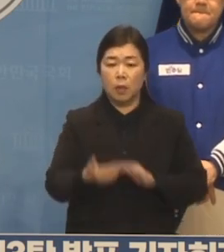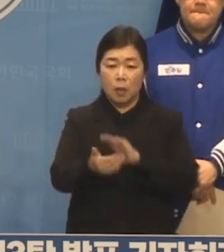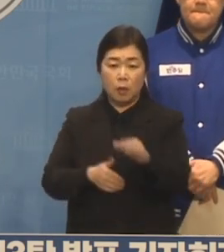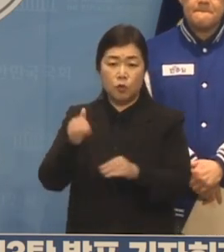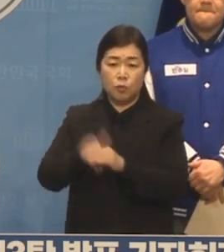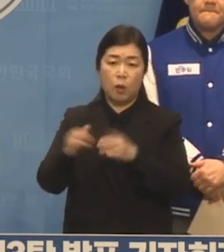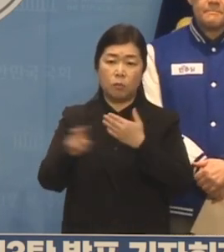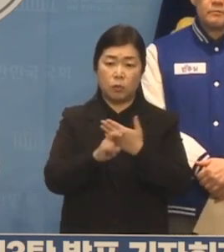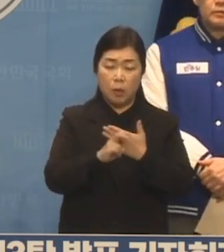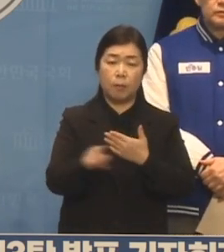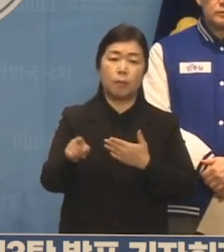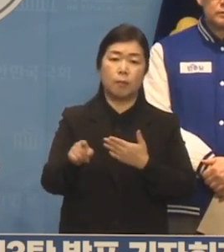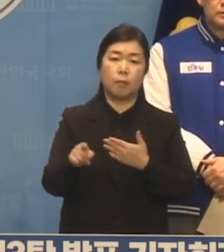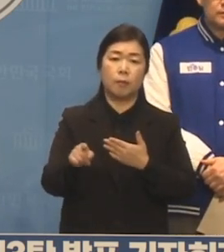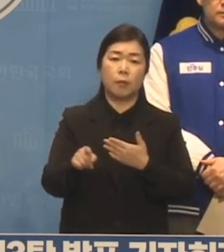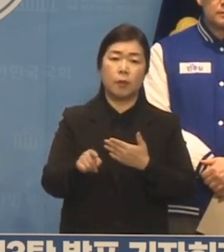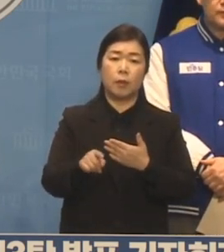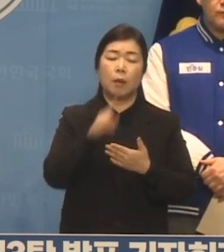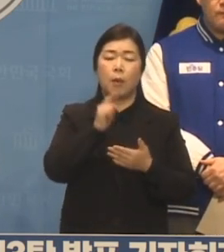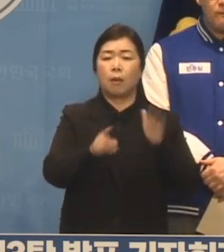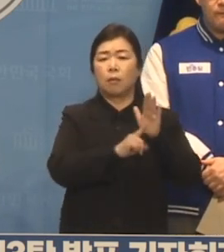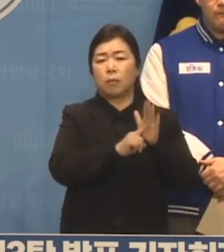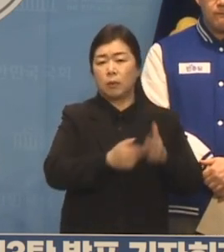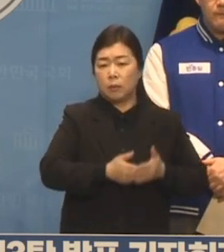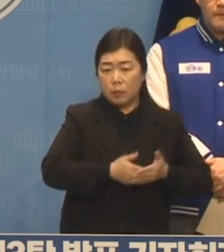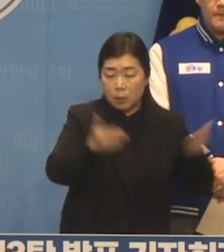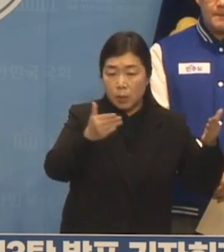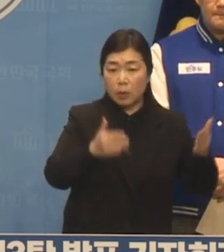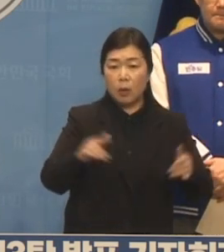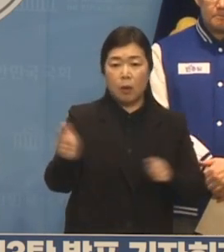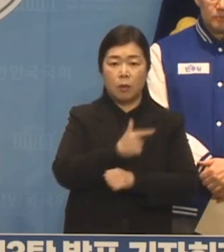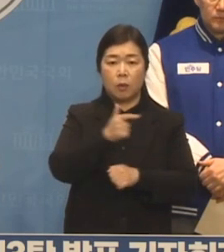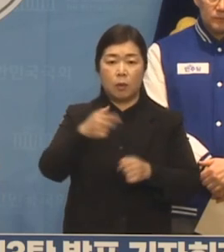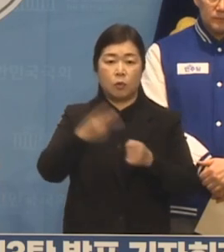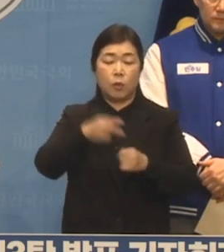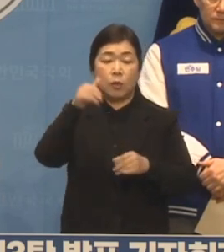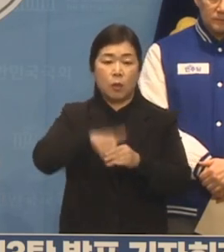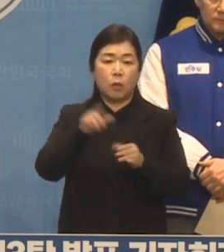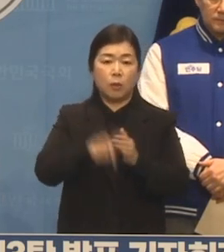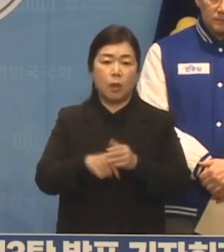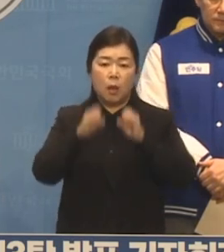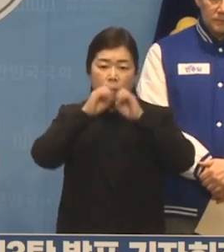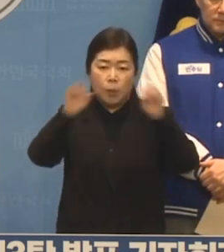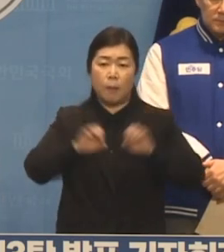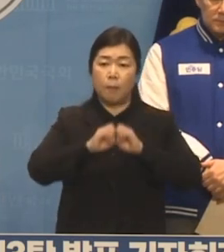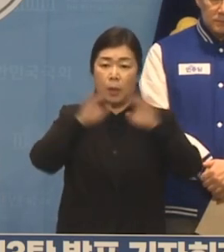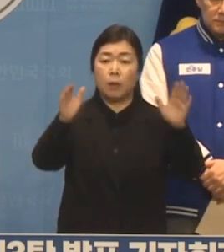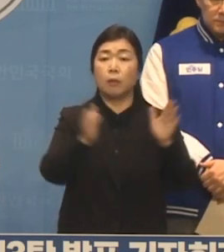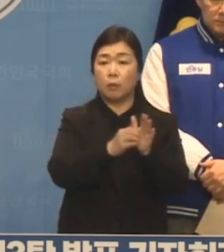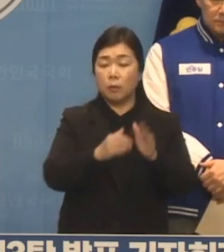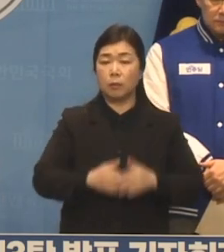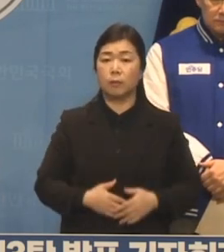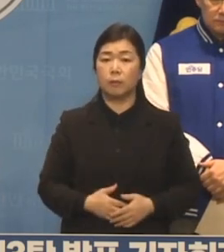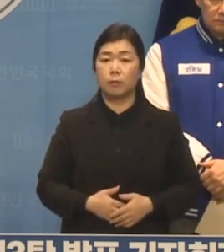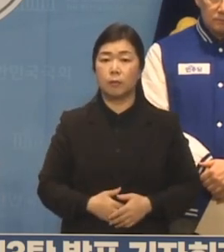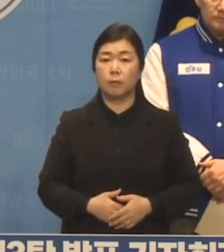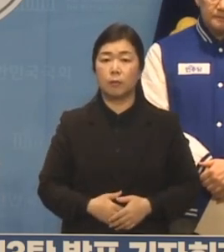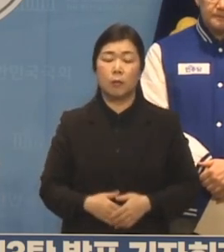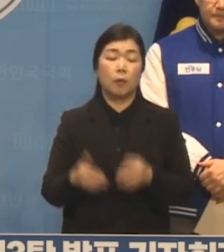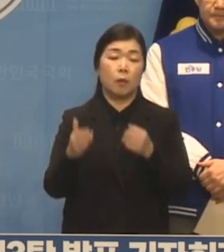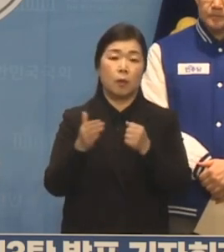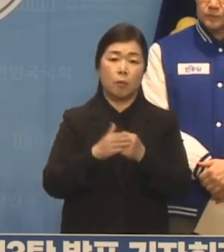부정하는 온갖 가짜 뉴스를 강서 보궐선거 직전에 언급한 바 있습니다.